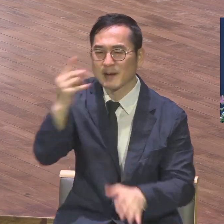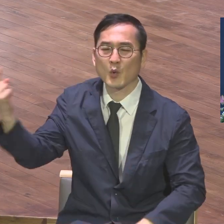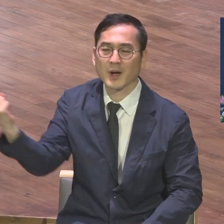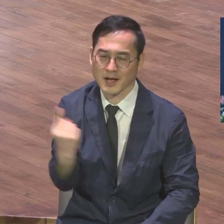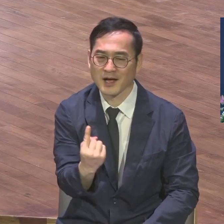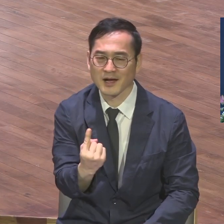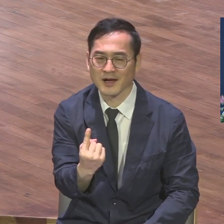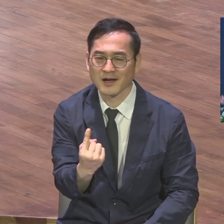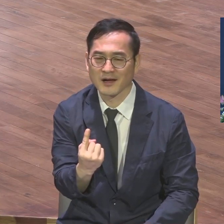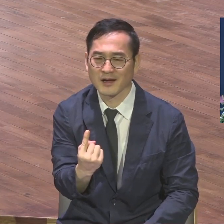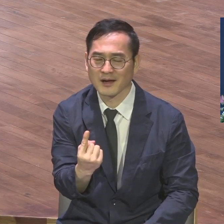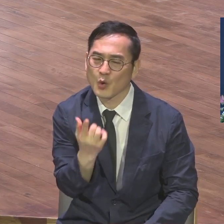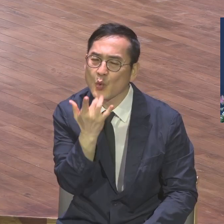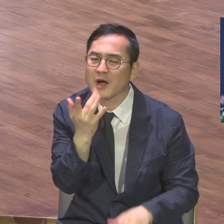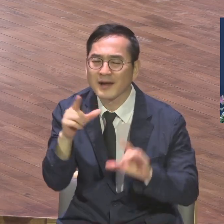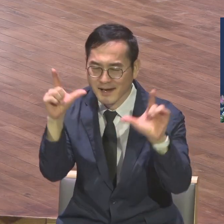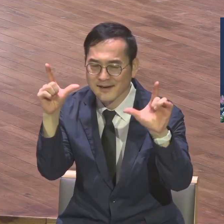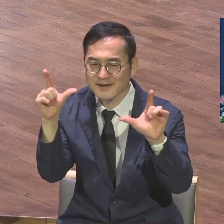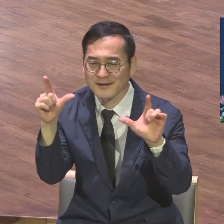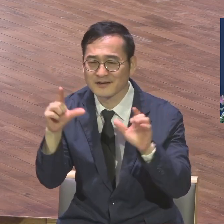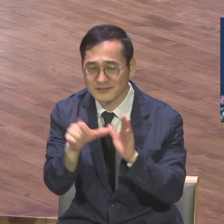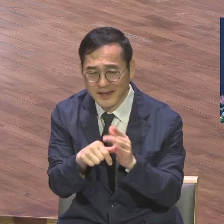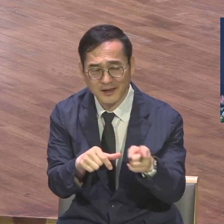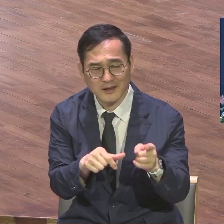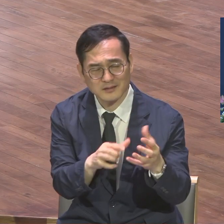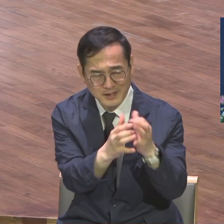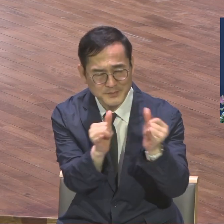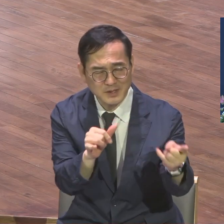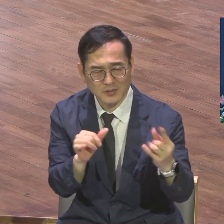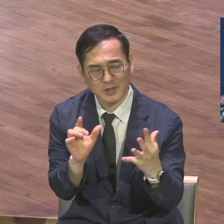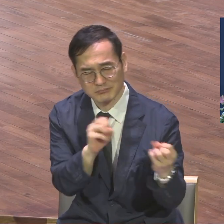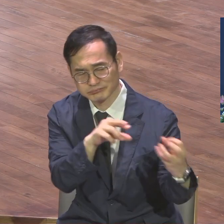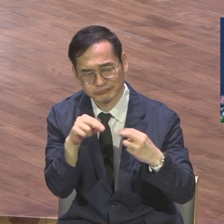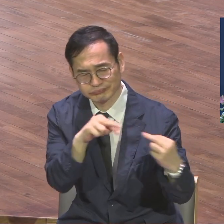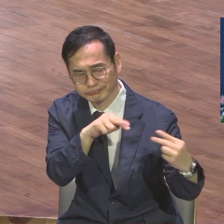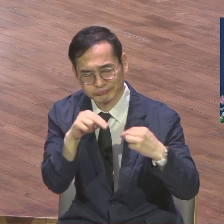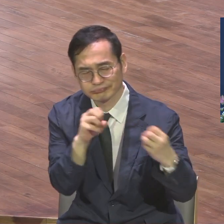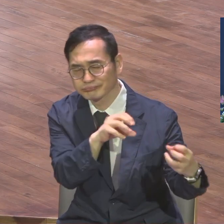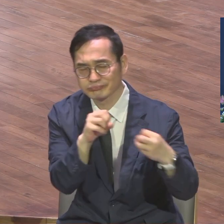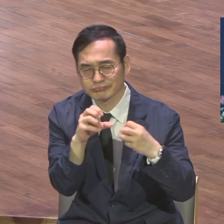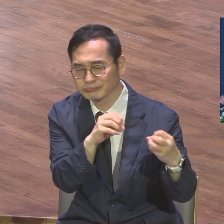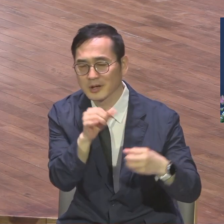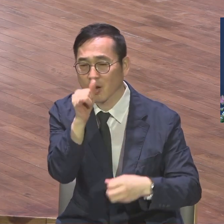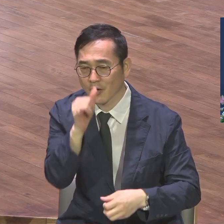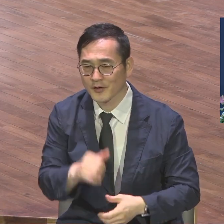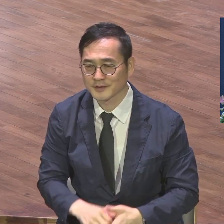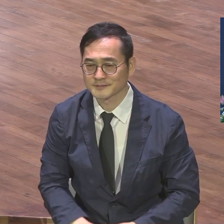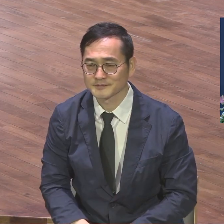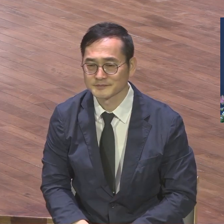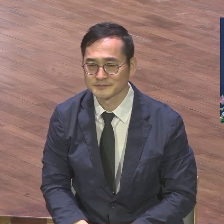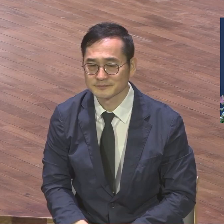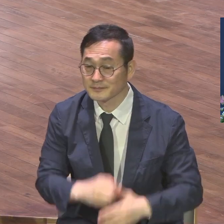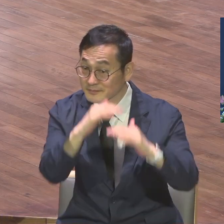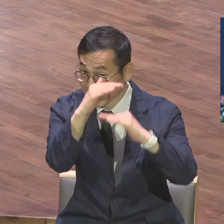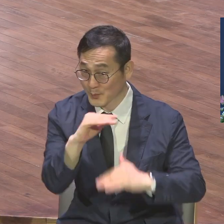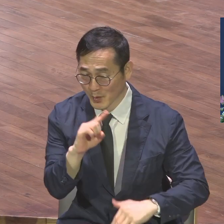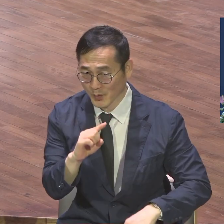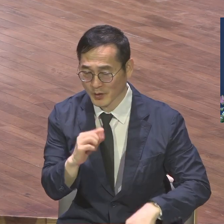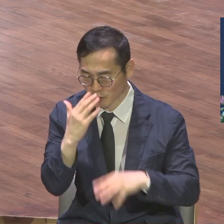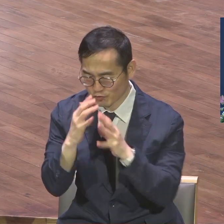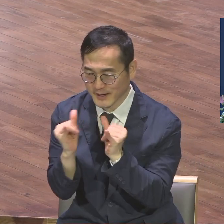다양한 주제로 오늘 변론이 그렇게 진행이 되었습니다. 그중 한 가지 말씀인데, 유대